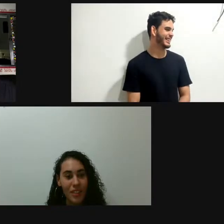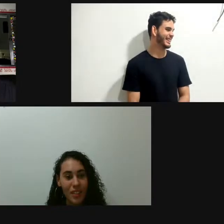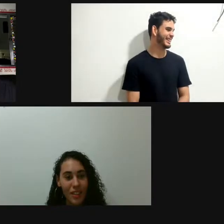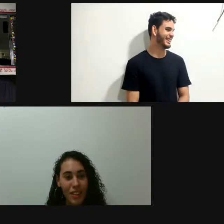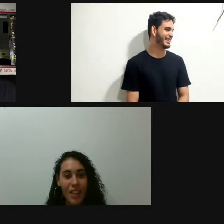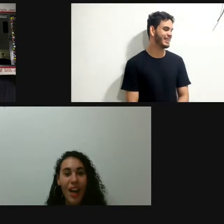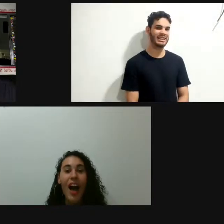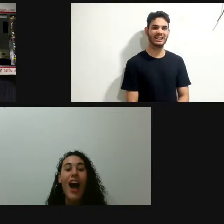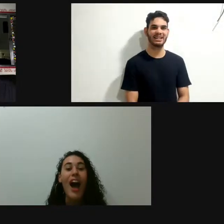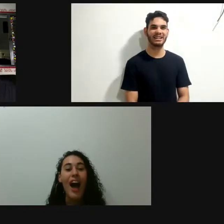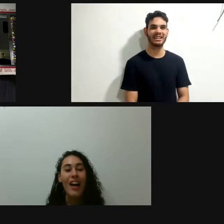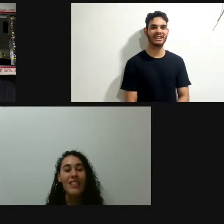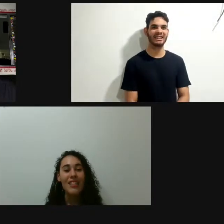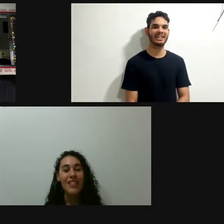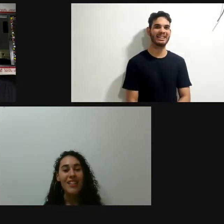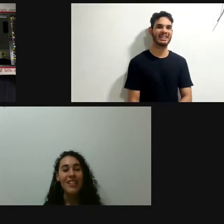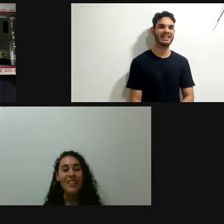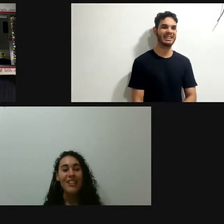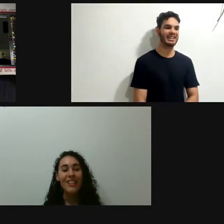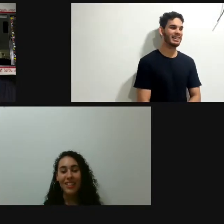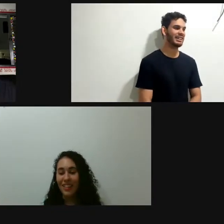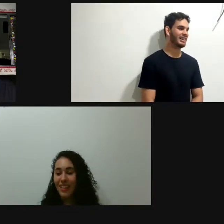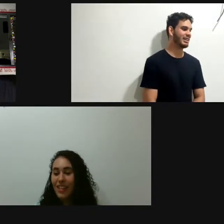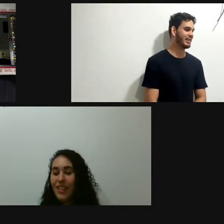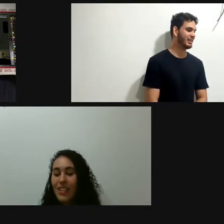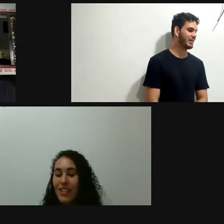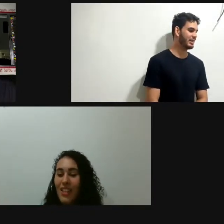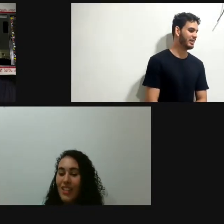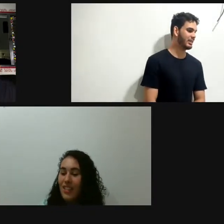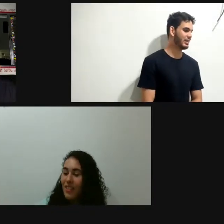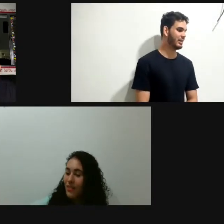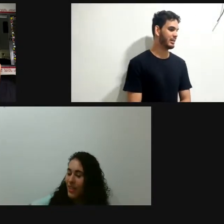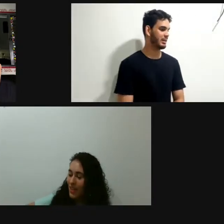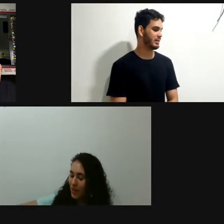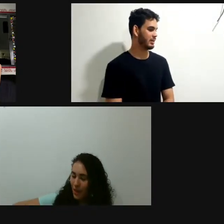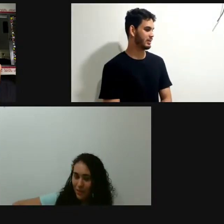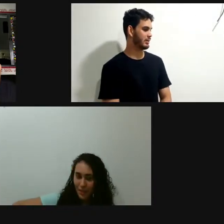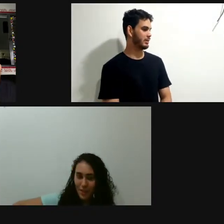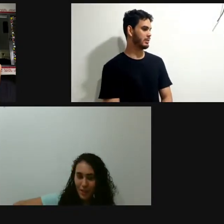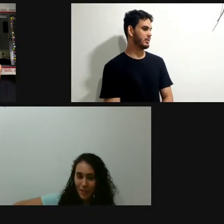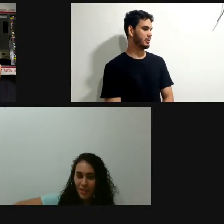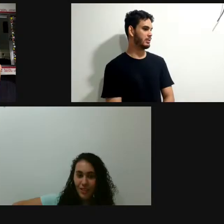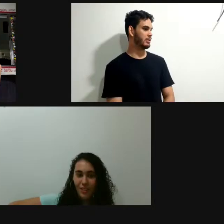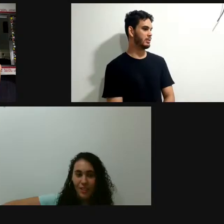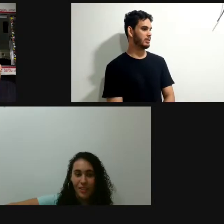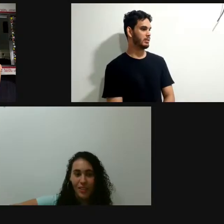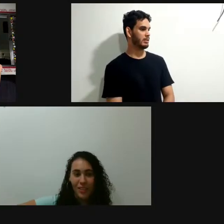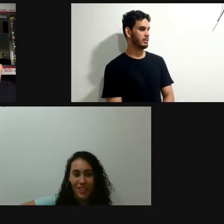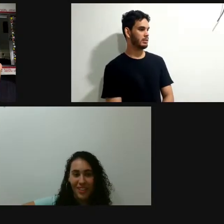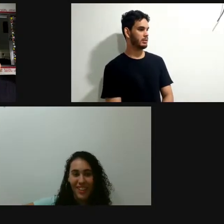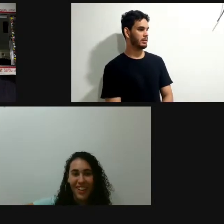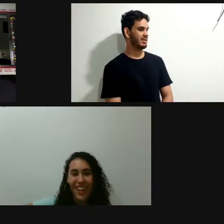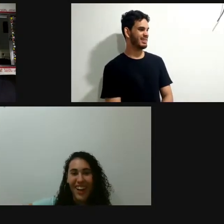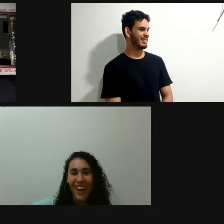com eles, você falar um pouquinho deles, aí a gente encerra. Sim. Não precisa de tanta burocracia, não.